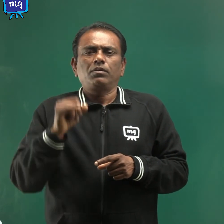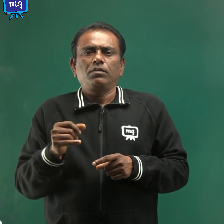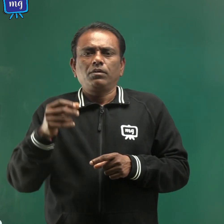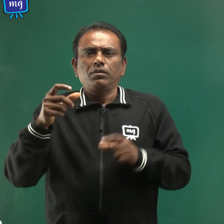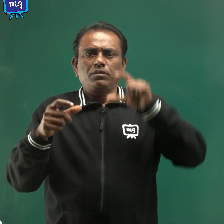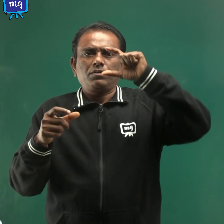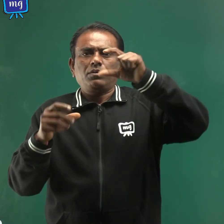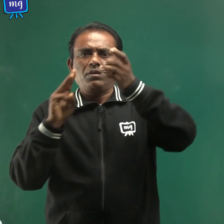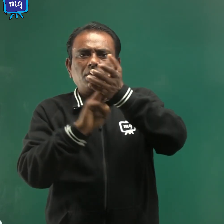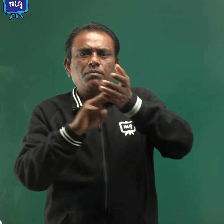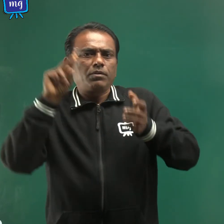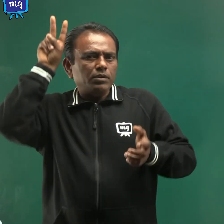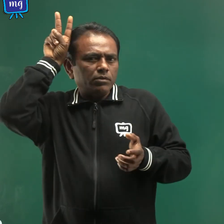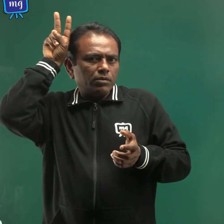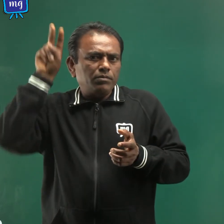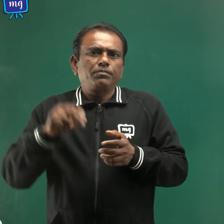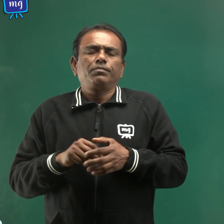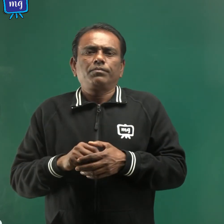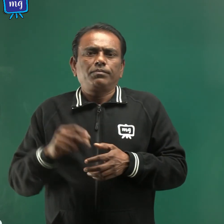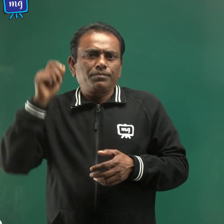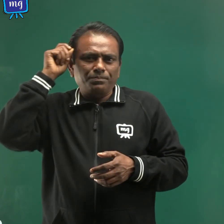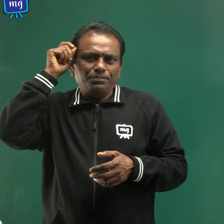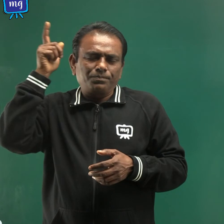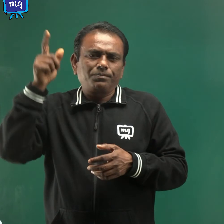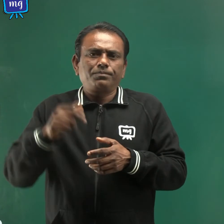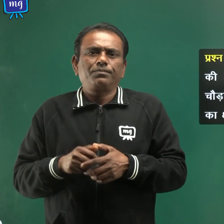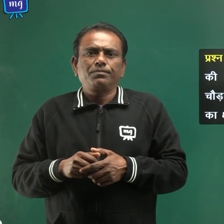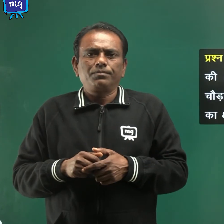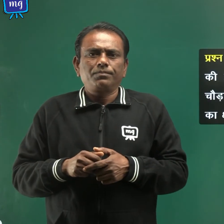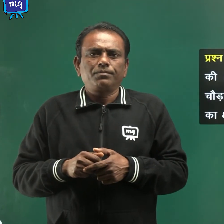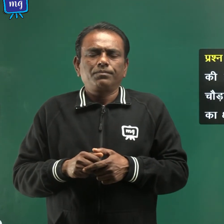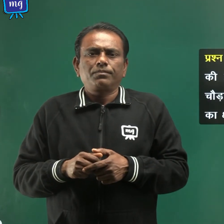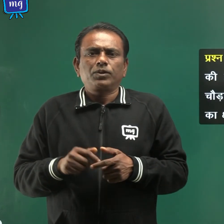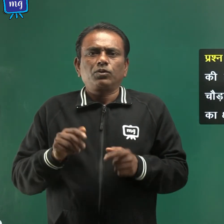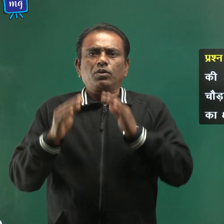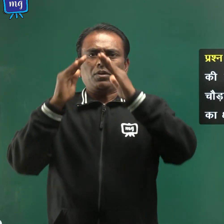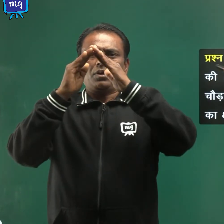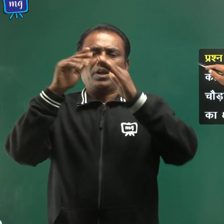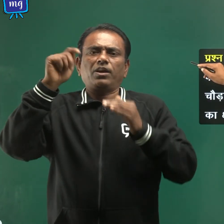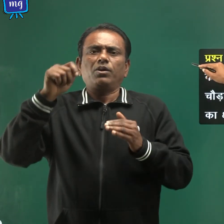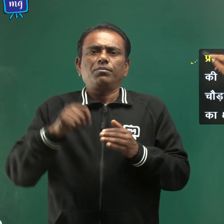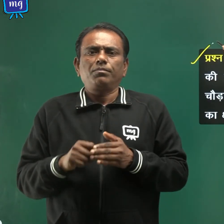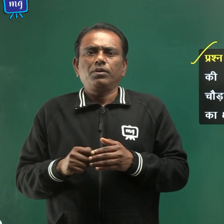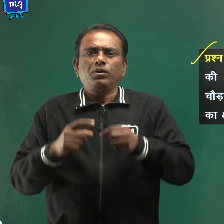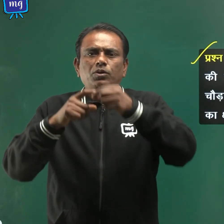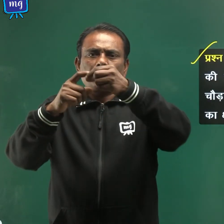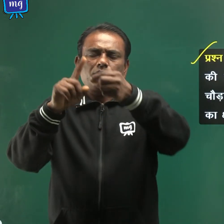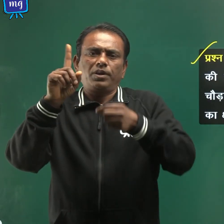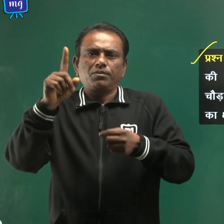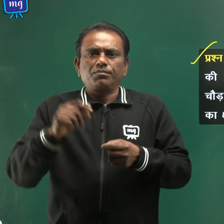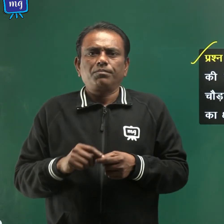इस समय कहां पर है अब समझ आया हम वक्त ये कैसा